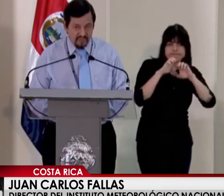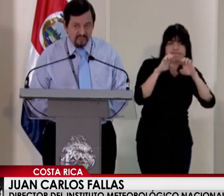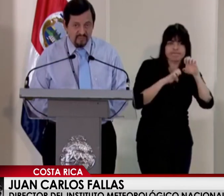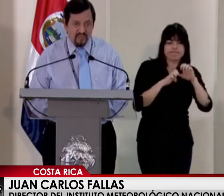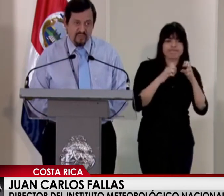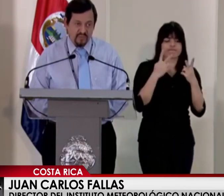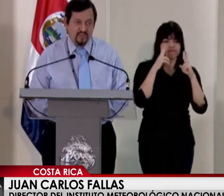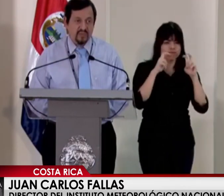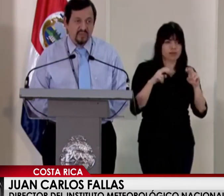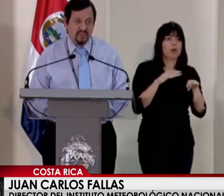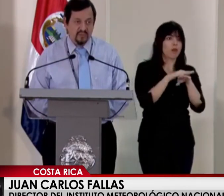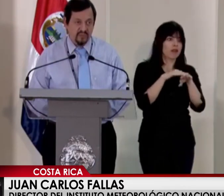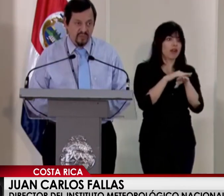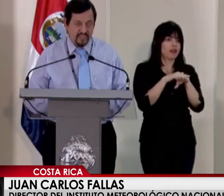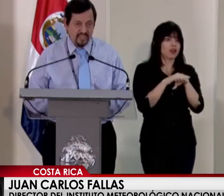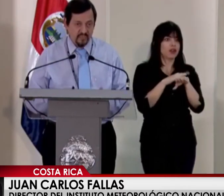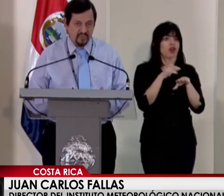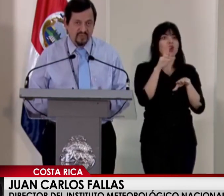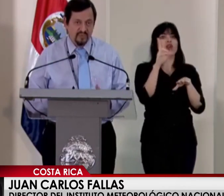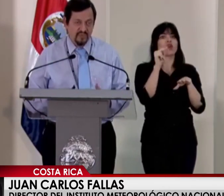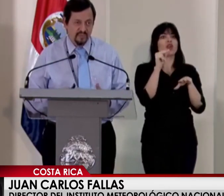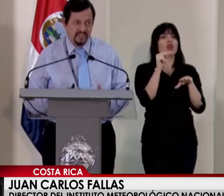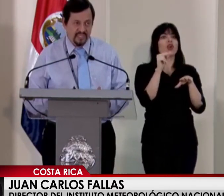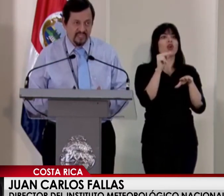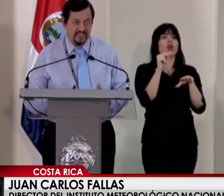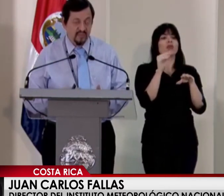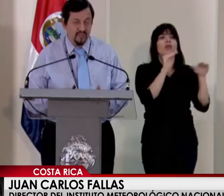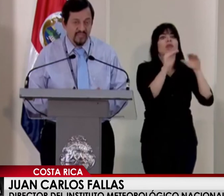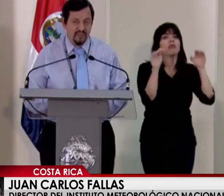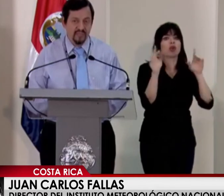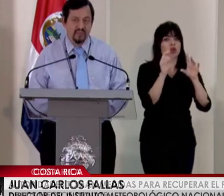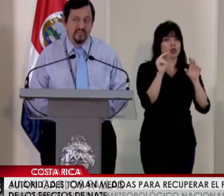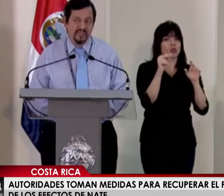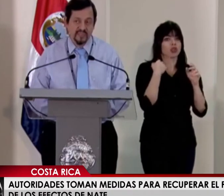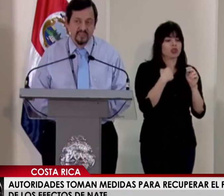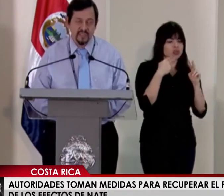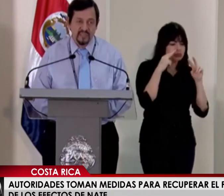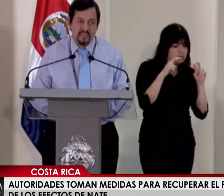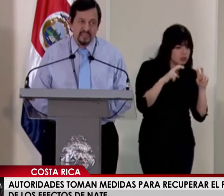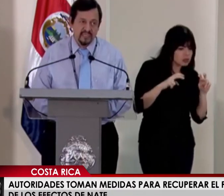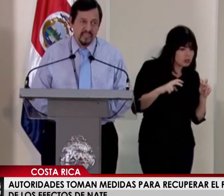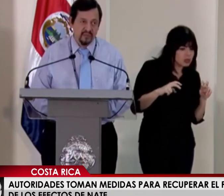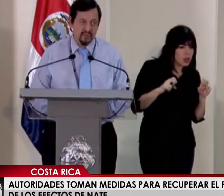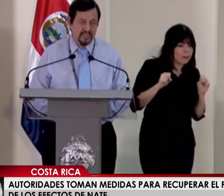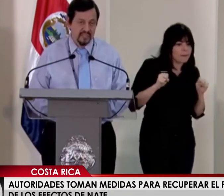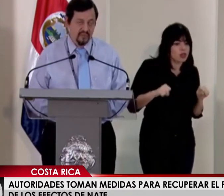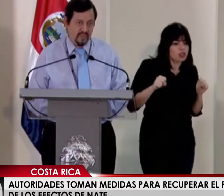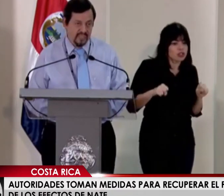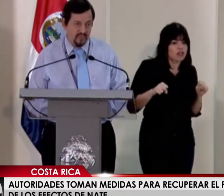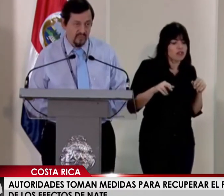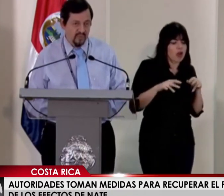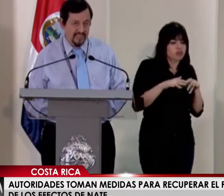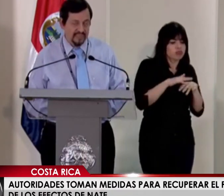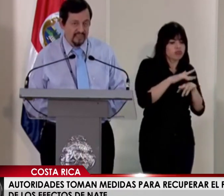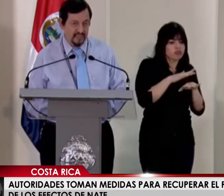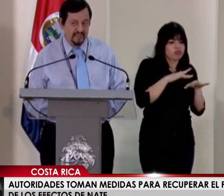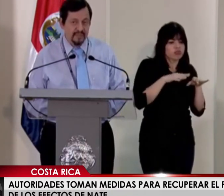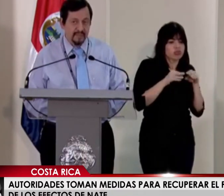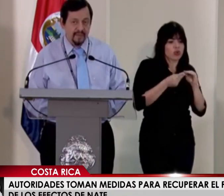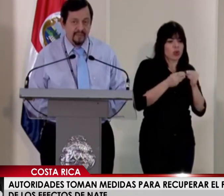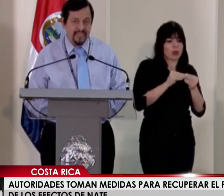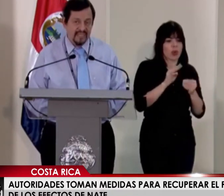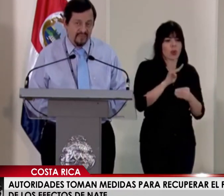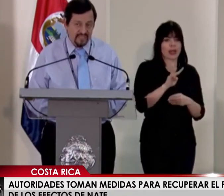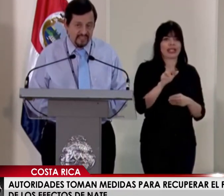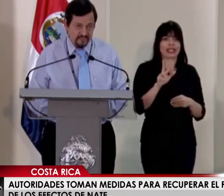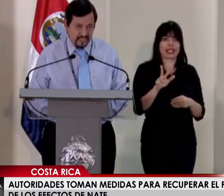estamos valorando, por favor, no generemos ninguna expectativa, estamos valorando la presencia de la onda tropical número 43